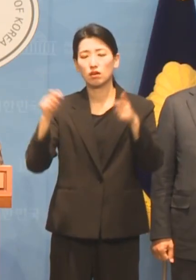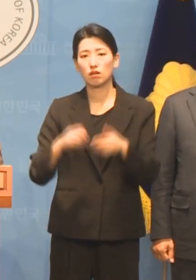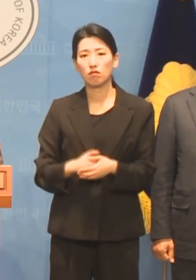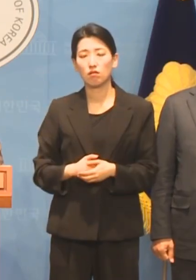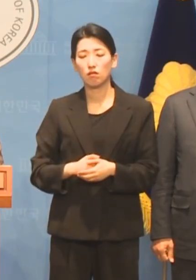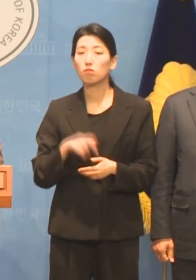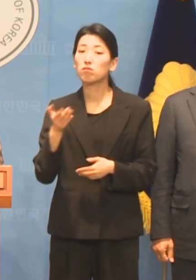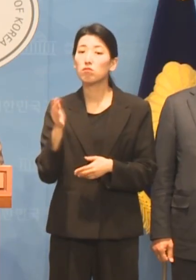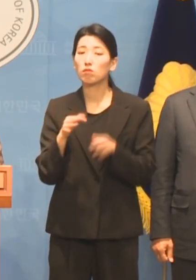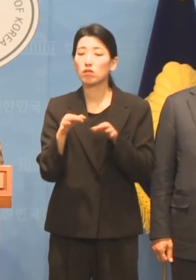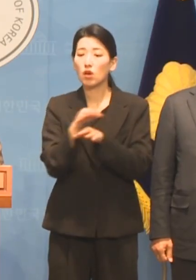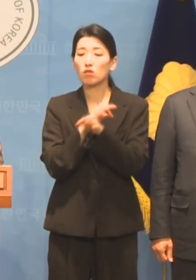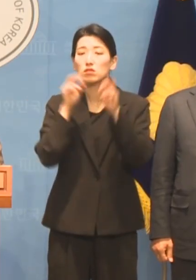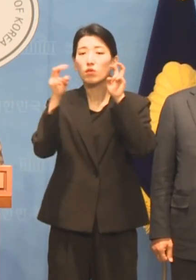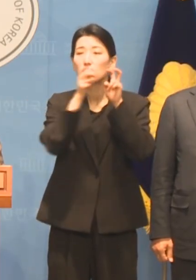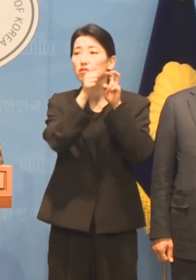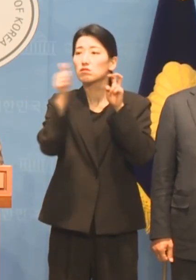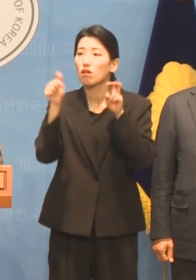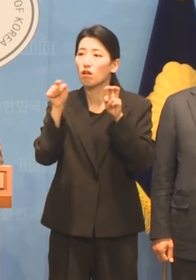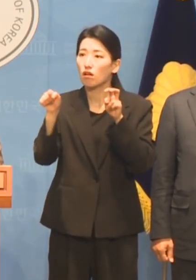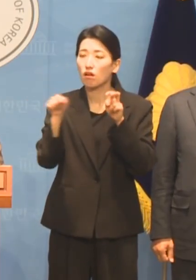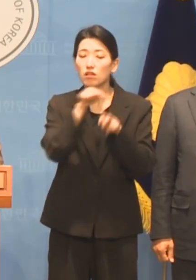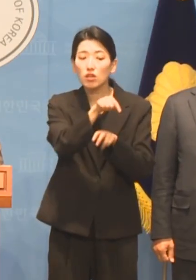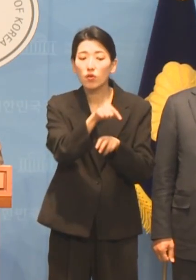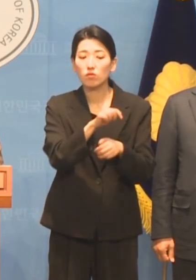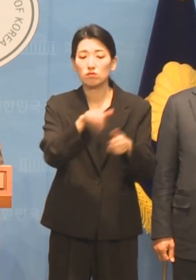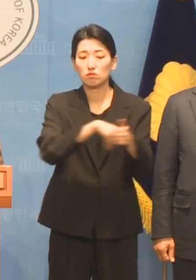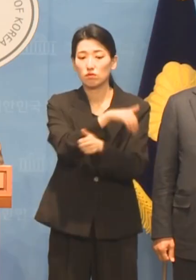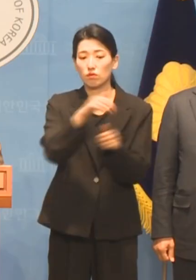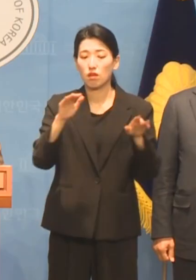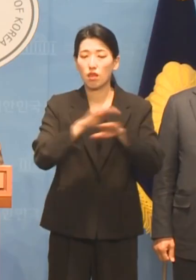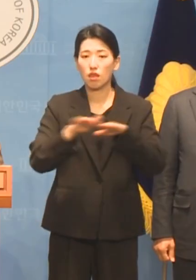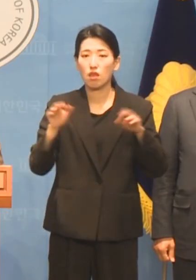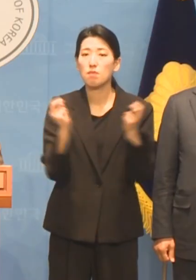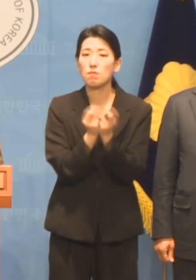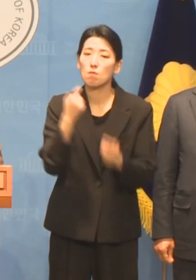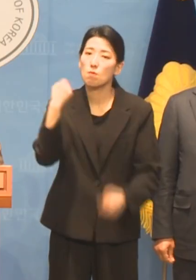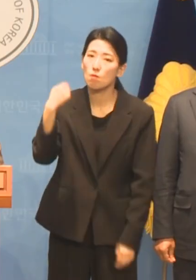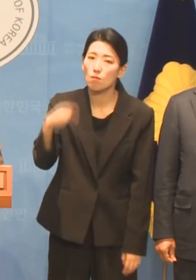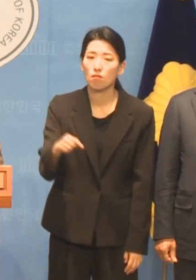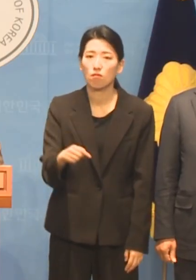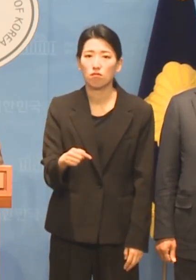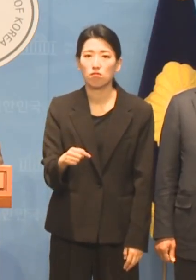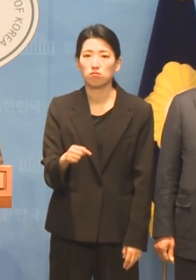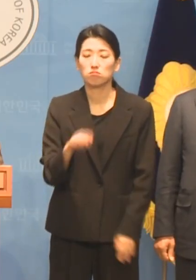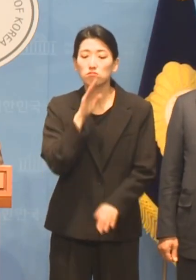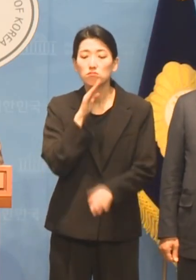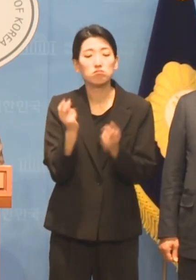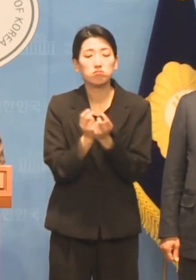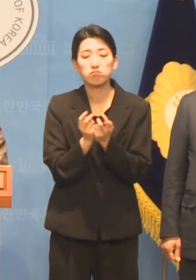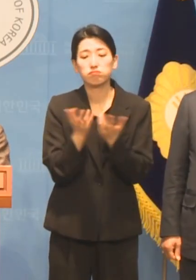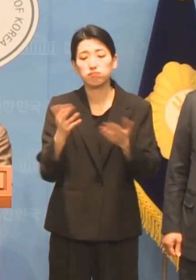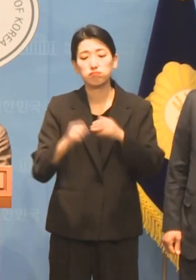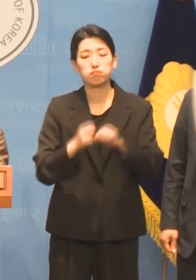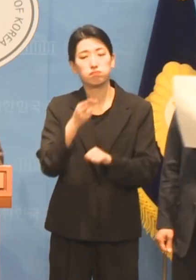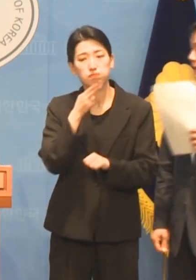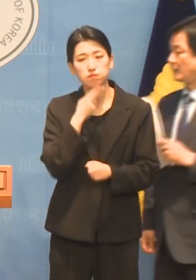경제단체들은 지금까지 무슨 반성을 했으며 어떤 실효적인 대안을 내놓았습니까?